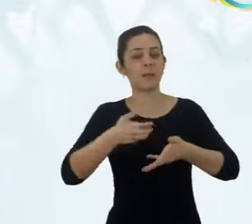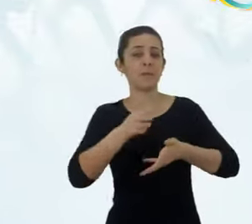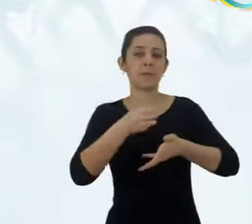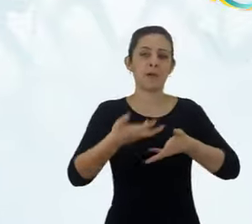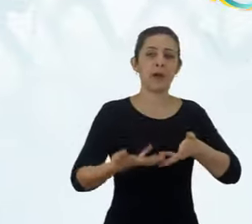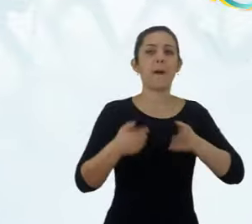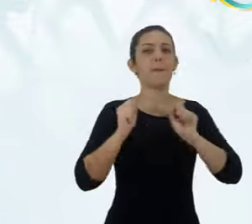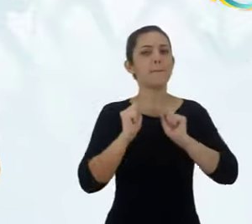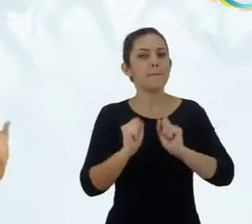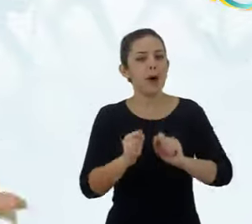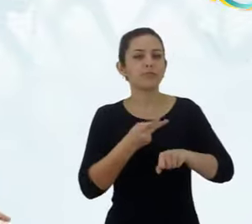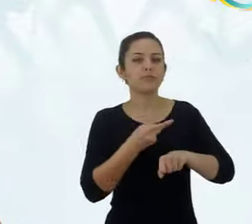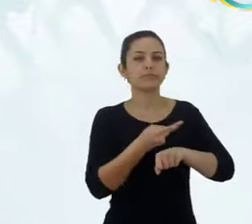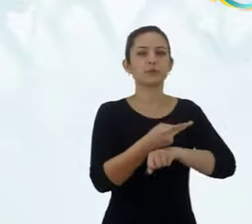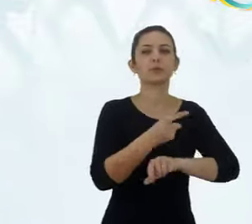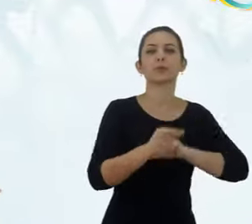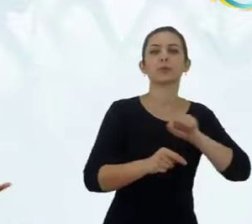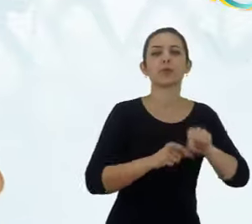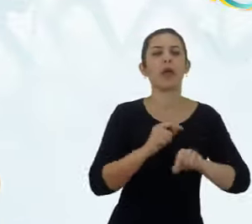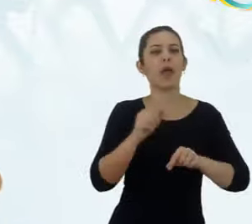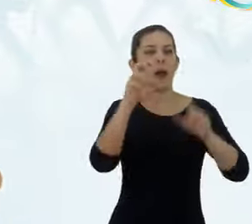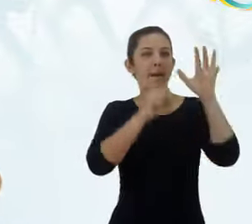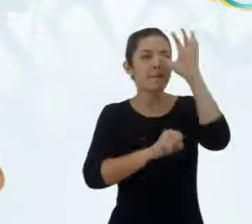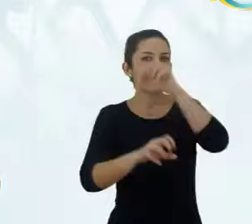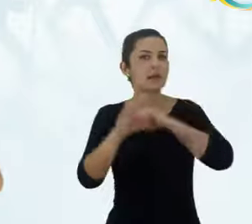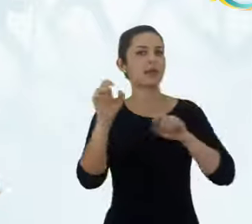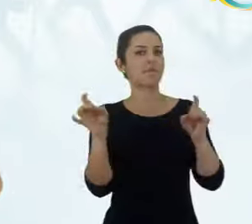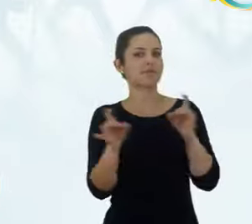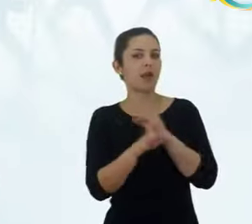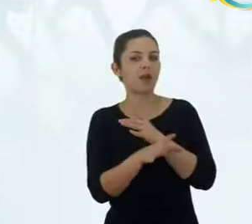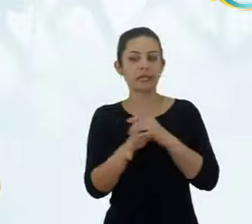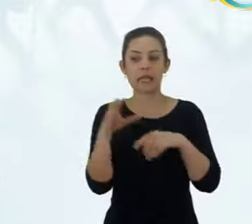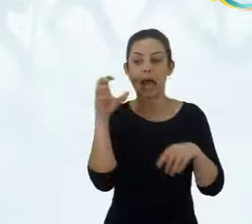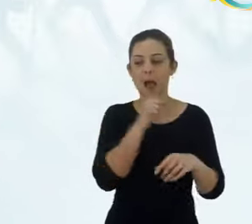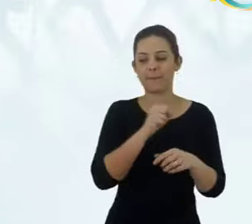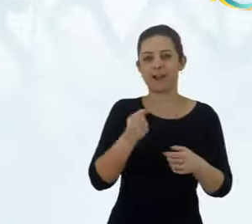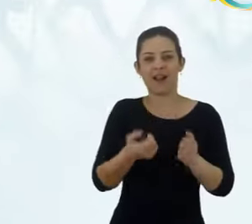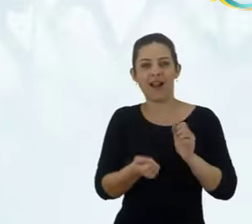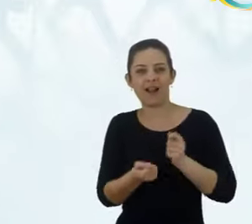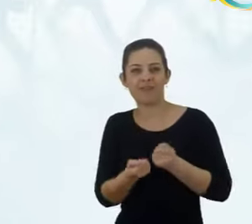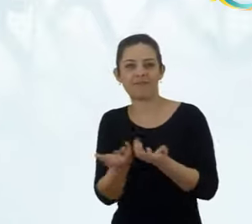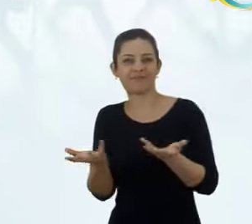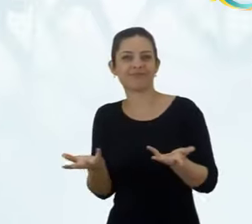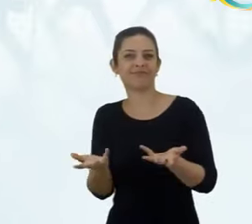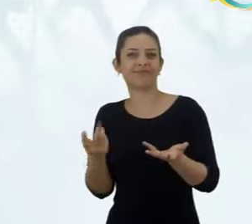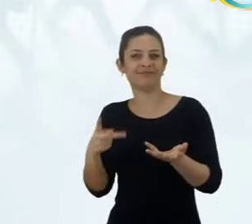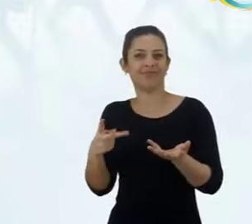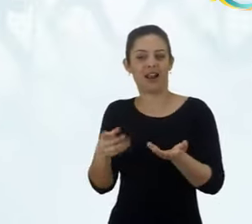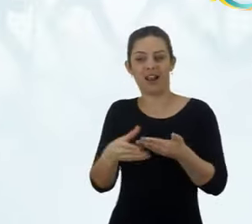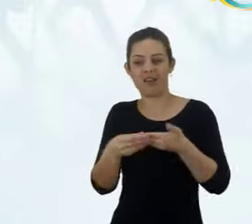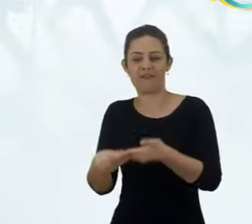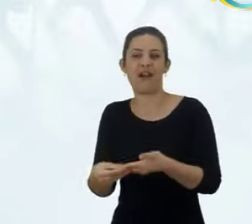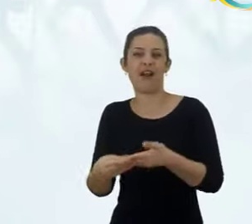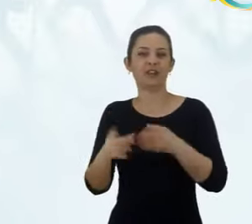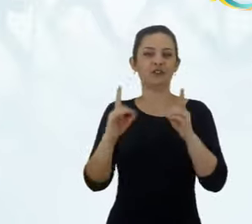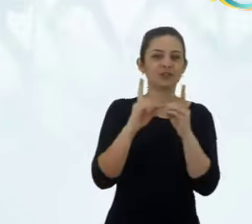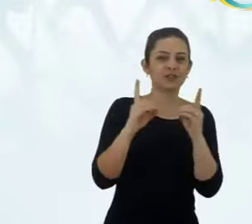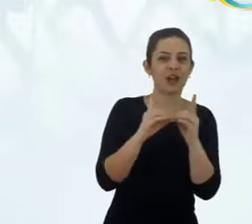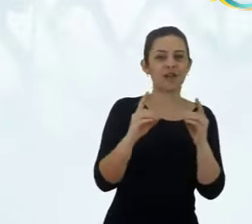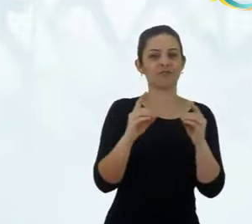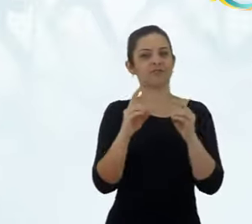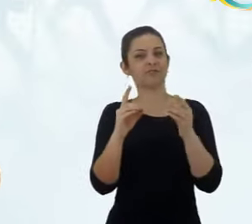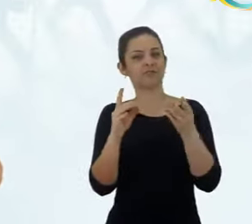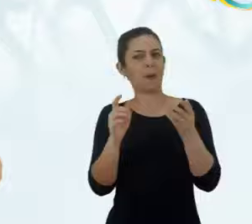fazendo? Posso ir atrás para estar vendo o que eu posso estar aprendendo de pronto imediato para já estar indo trabalhar dentro da sala de aula com esse aluno?